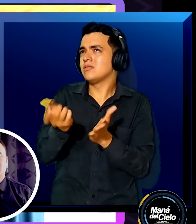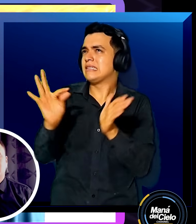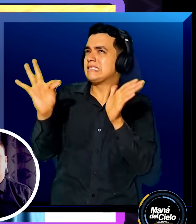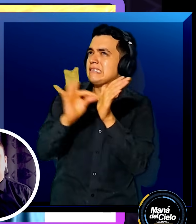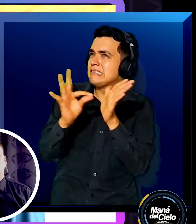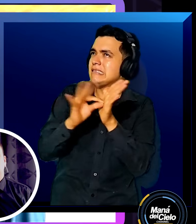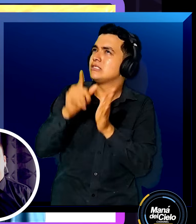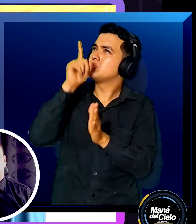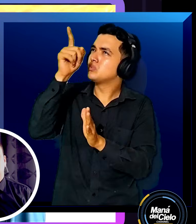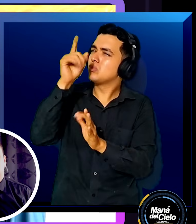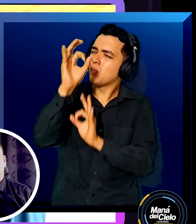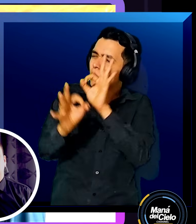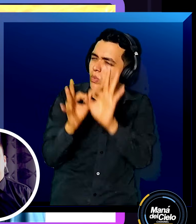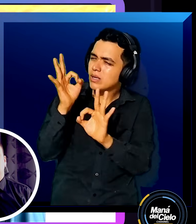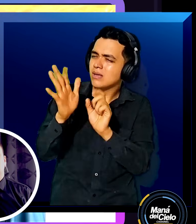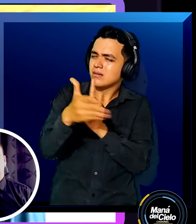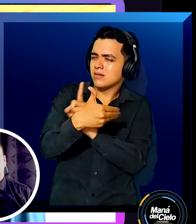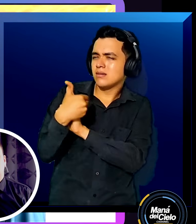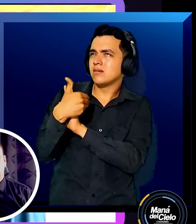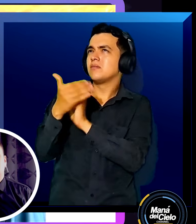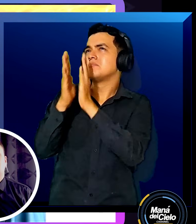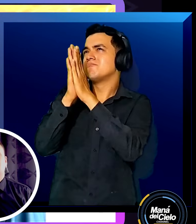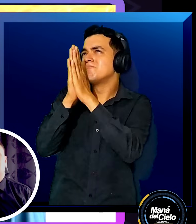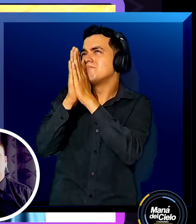esposo: dirige a la escuela dominical,